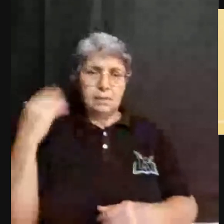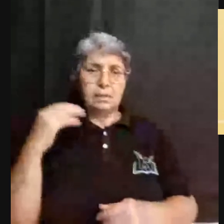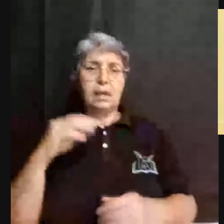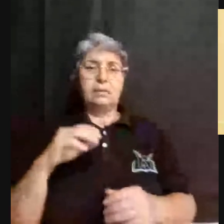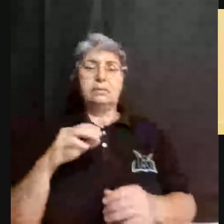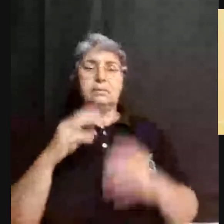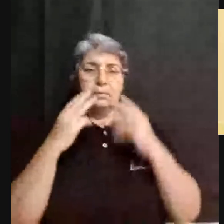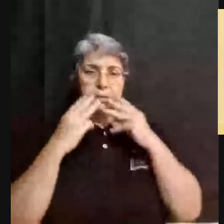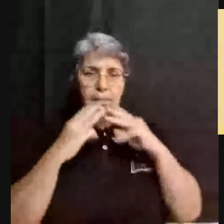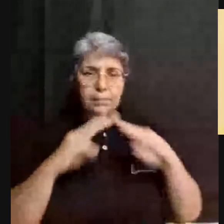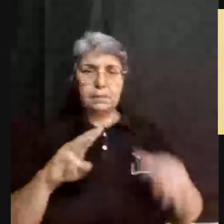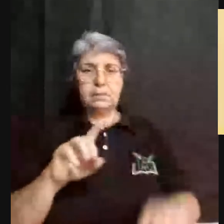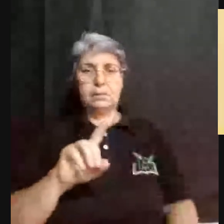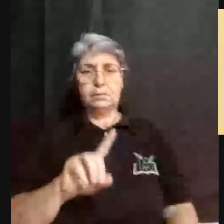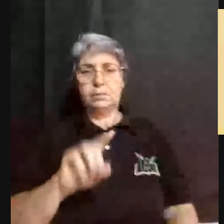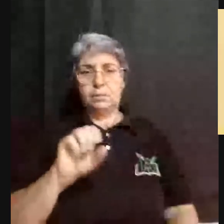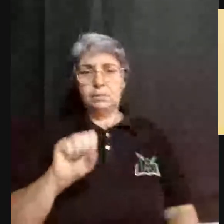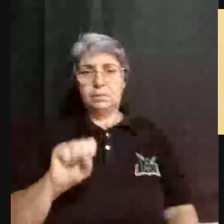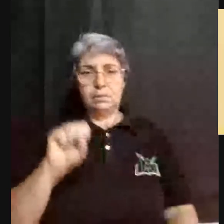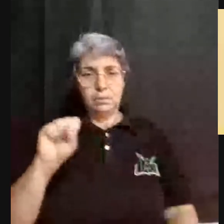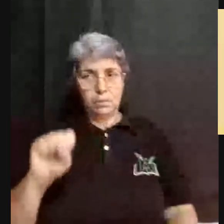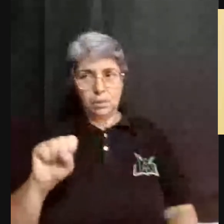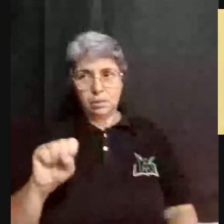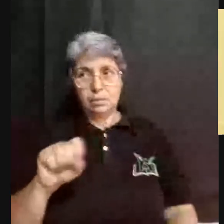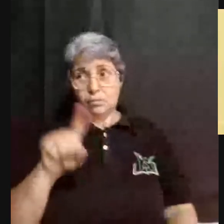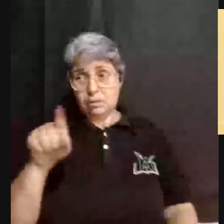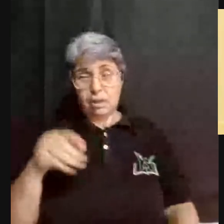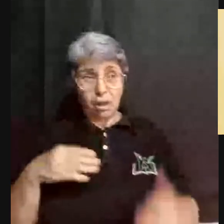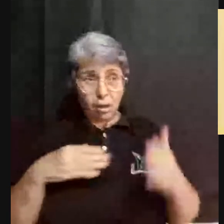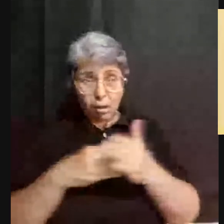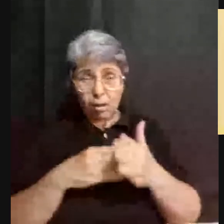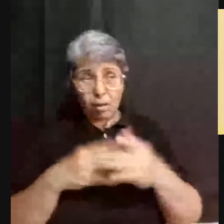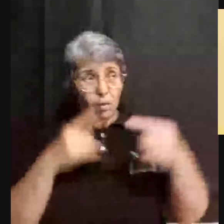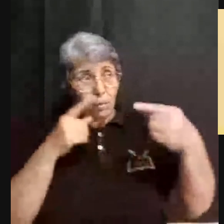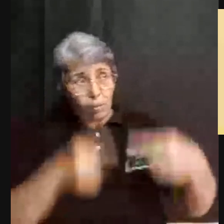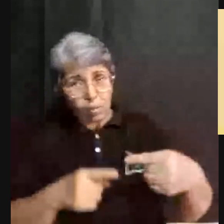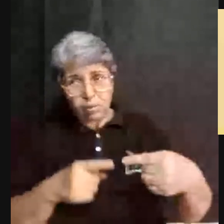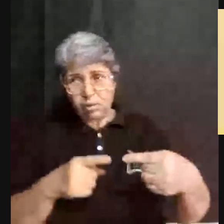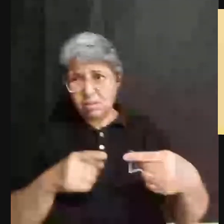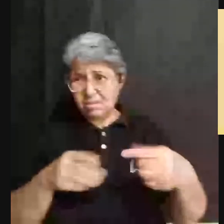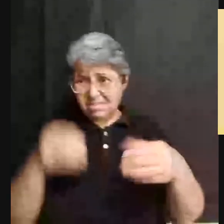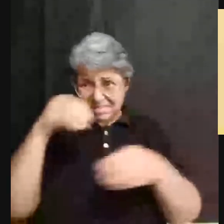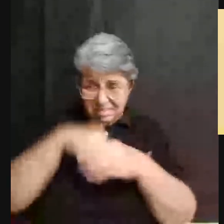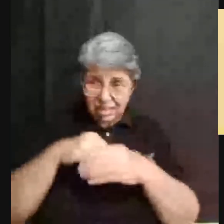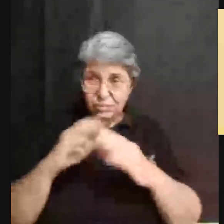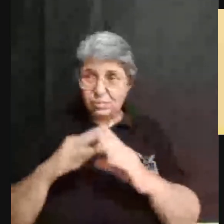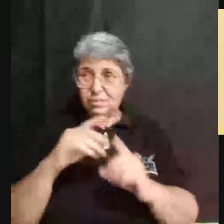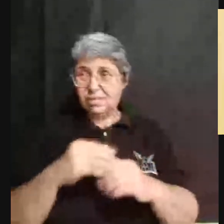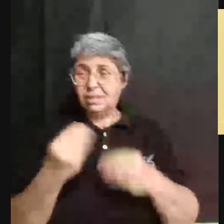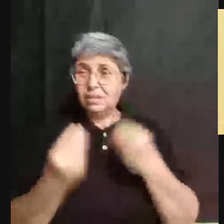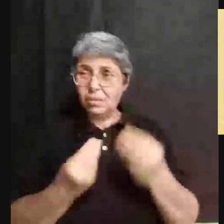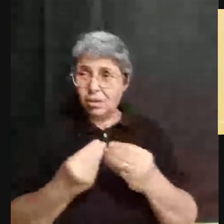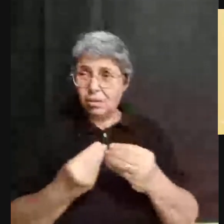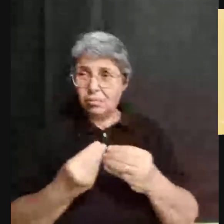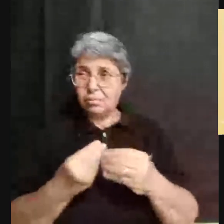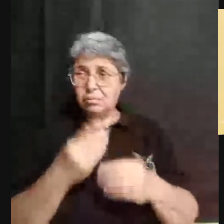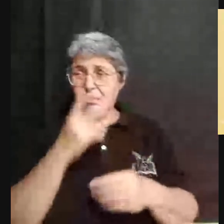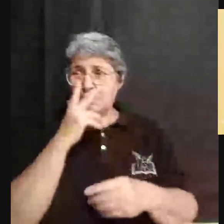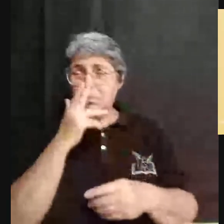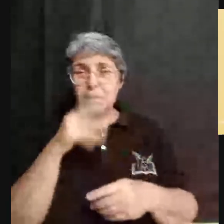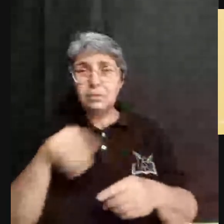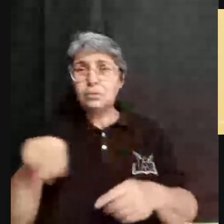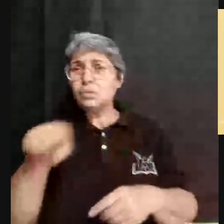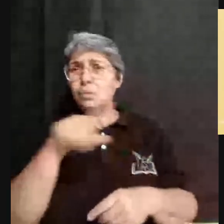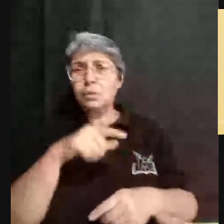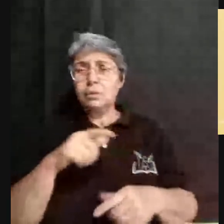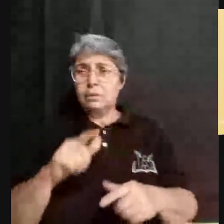White afirma que a oposição em nossas próprias fileiras tem imposto sobre os mensageiros do Senhor uma tarefa